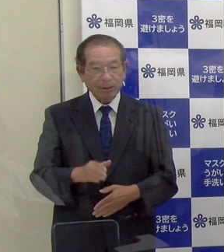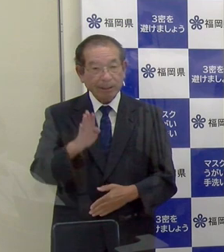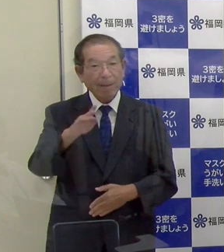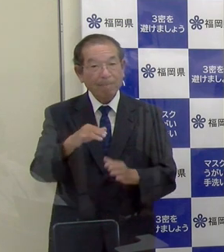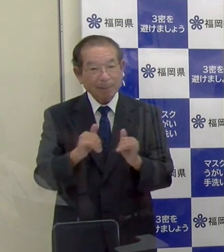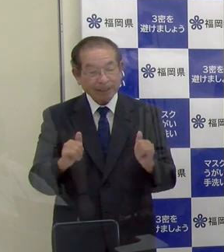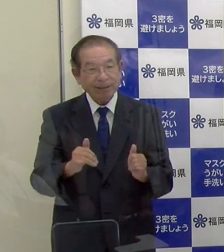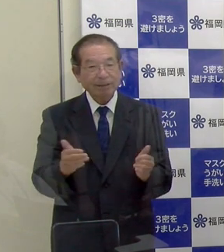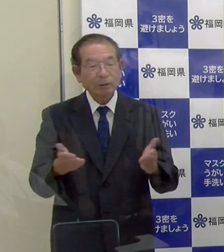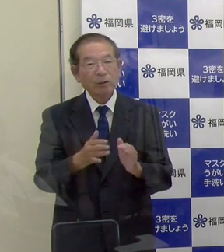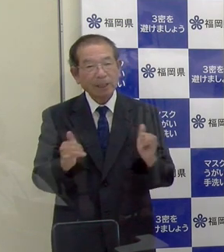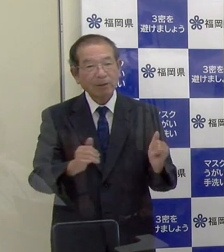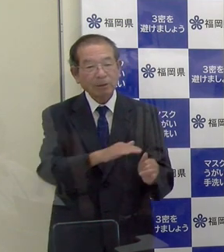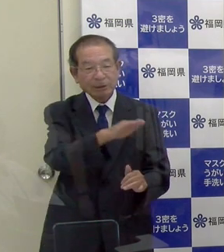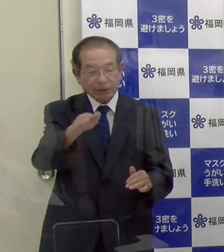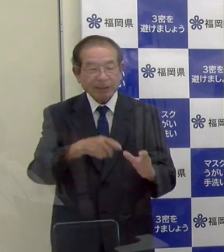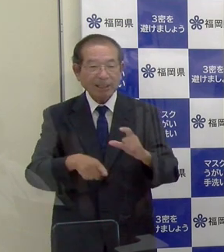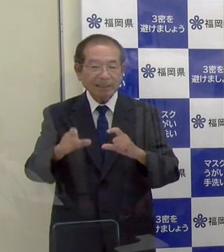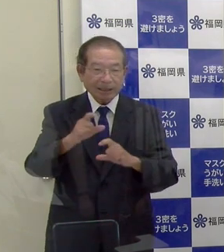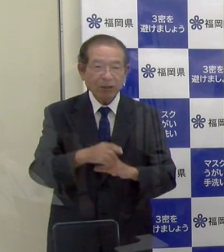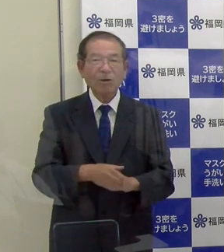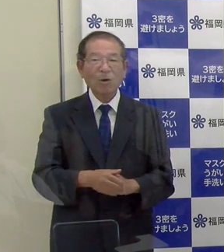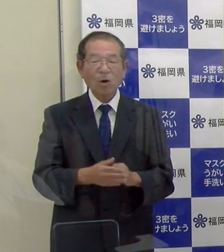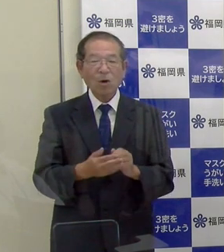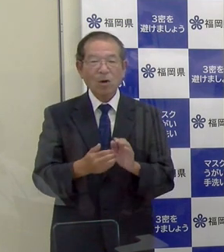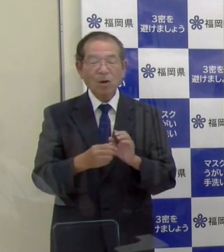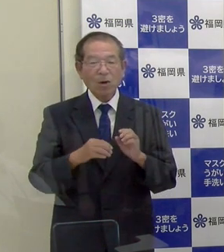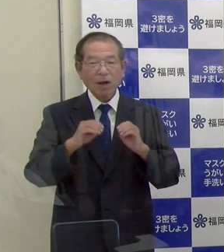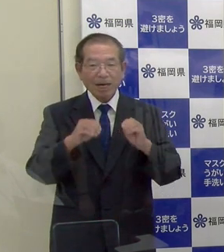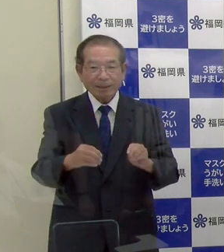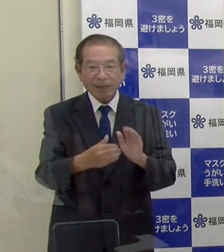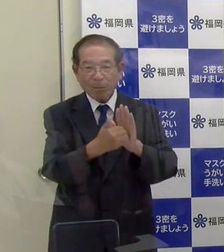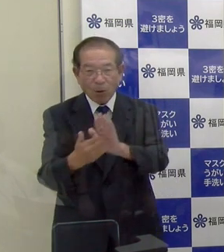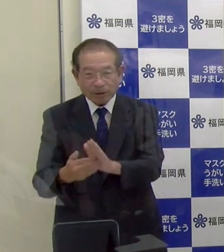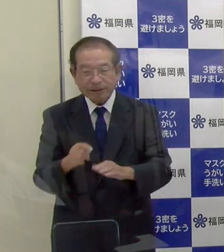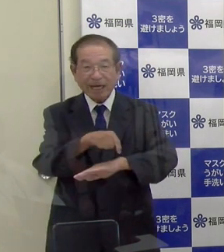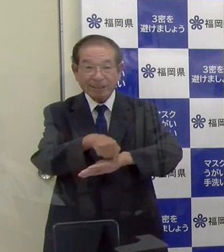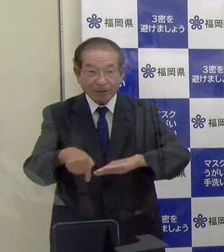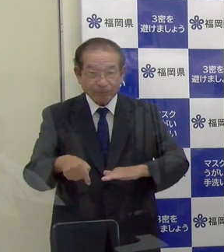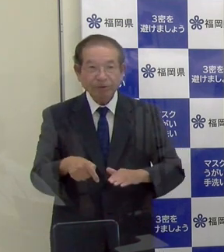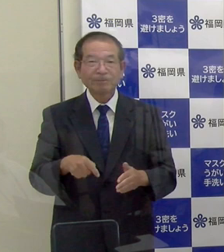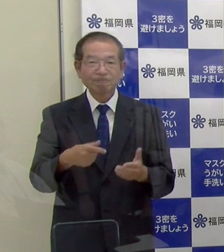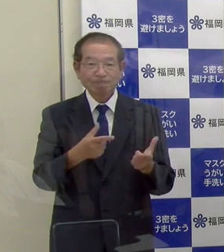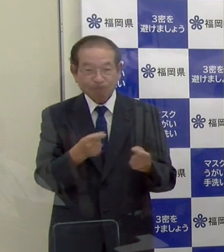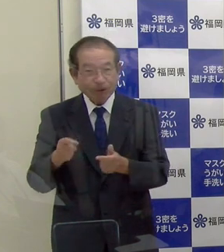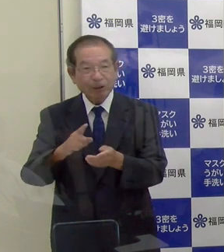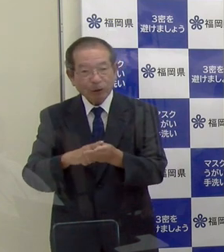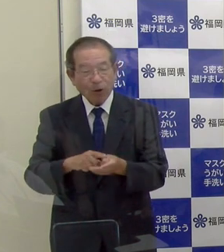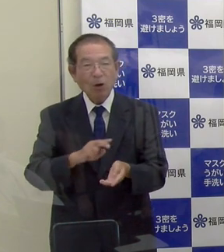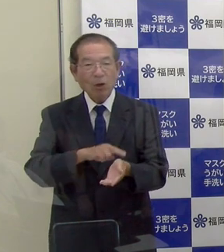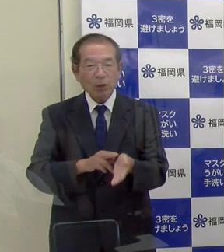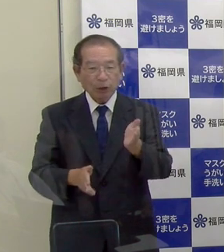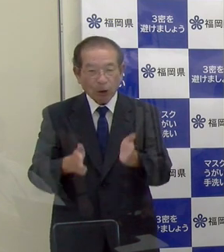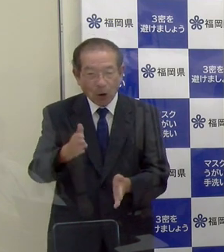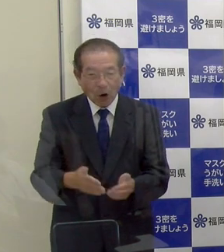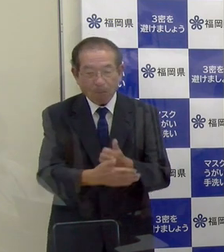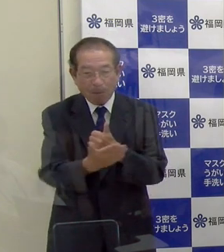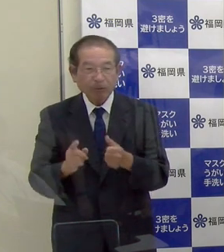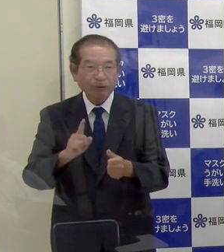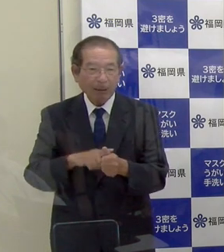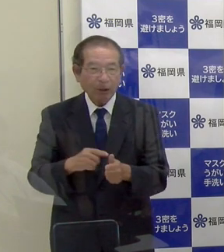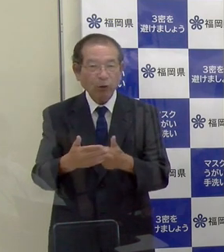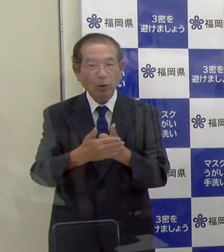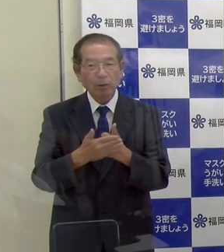より一層の感染防止対策の徹底と医療を守るためにご協力を何卒よろしくお願い